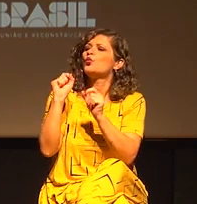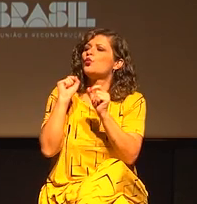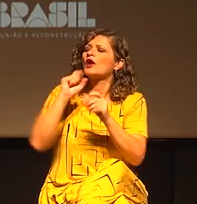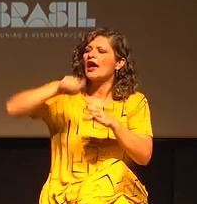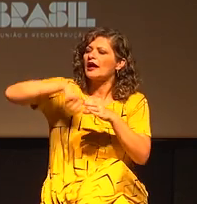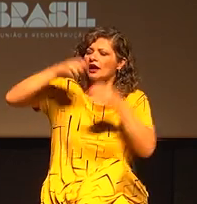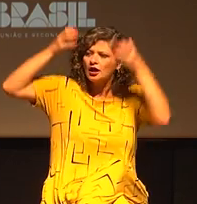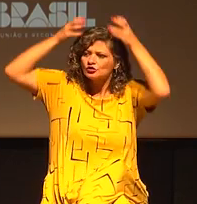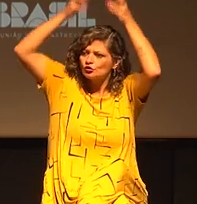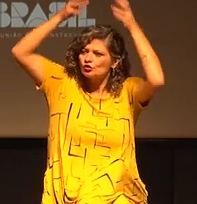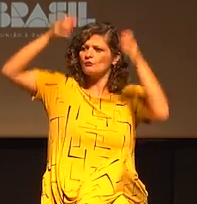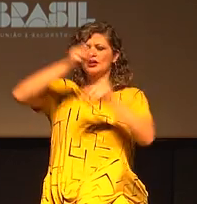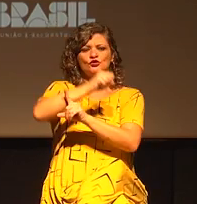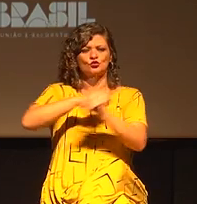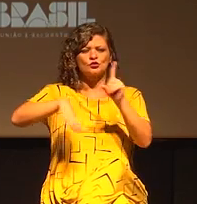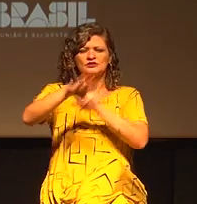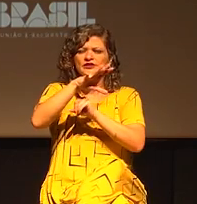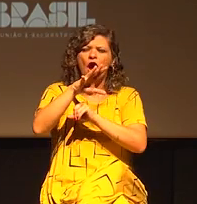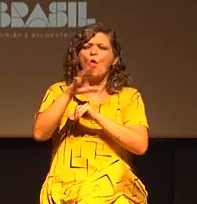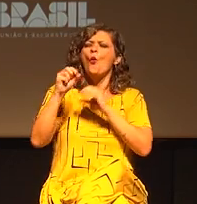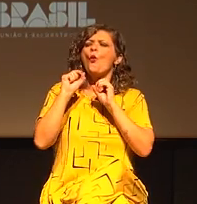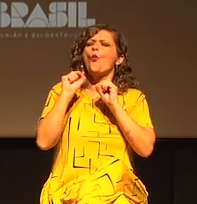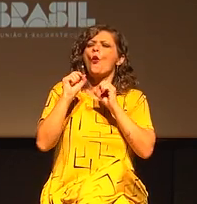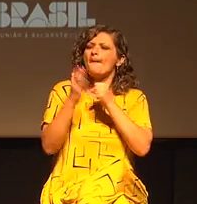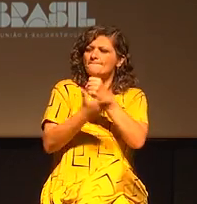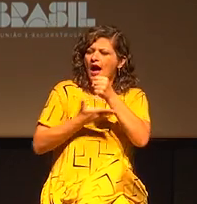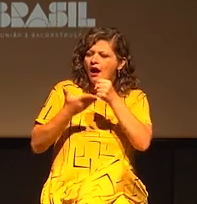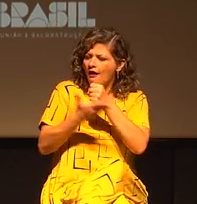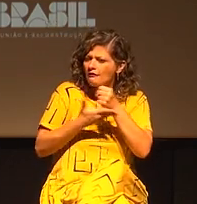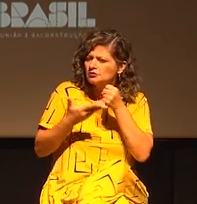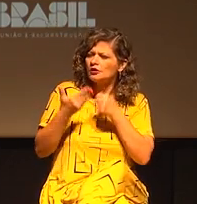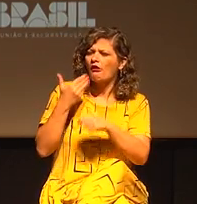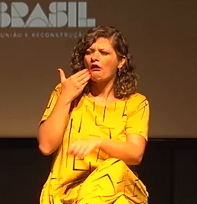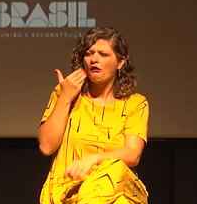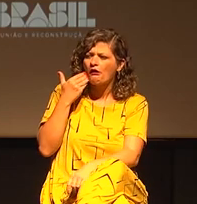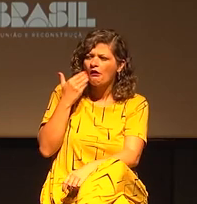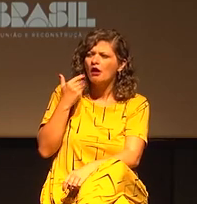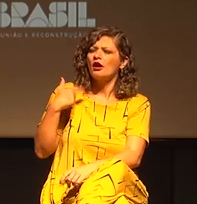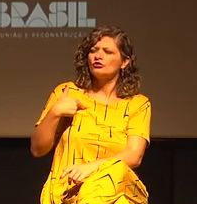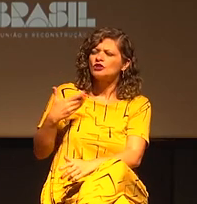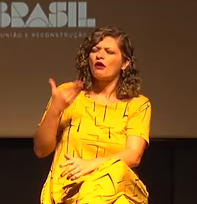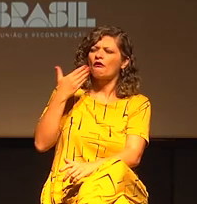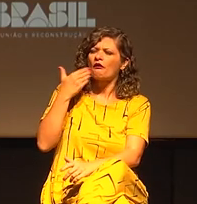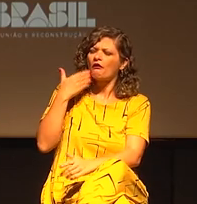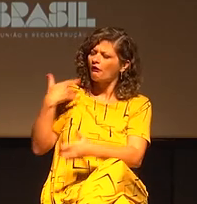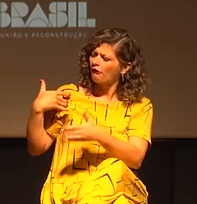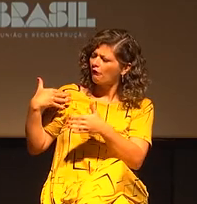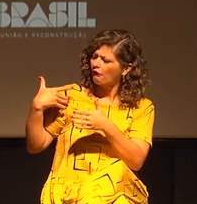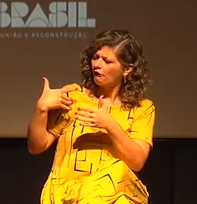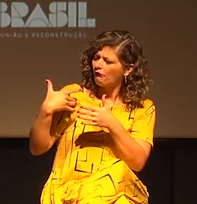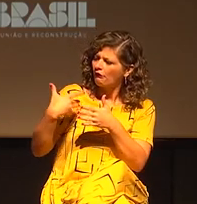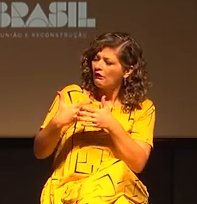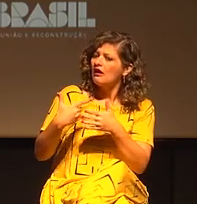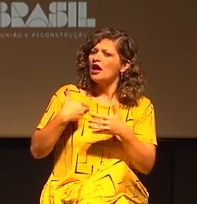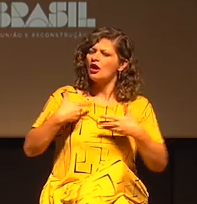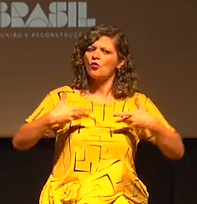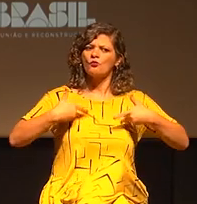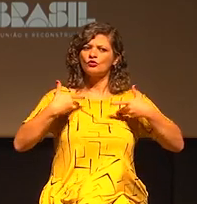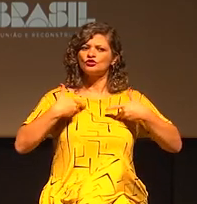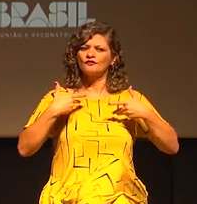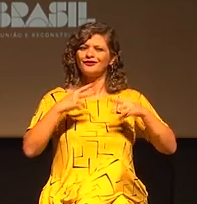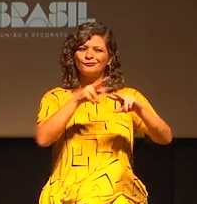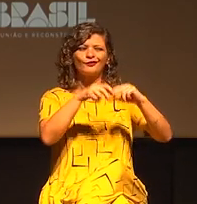qual que era o Pilar desde então sempre o que me motivou est Ali era ver o meu entorno que